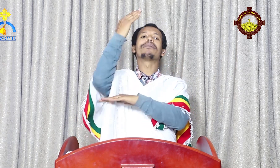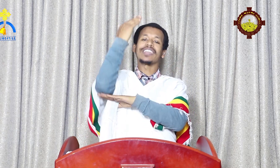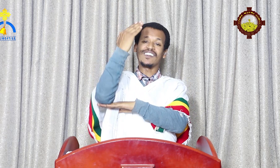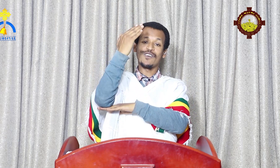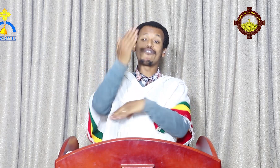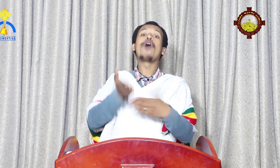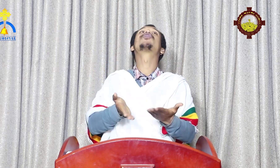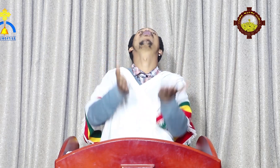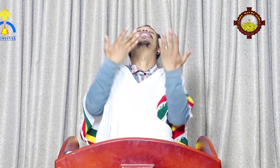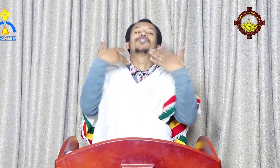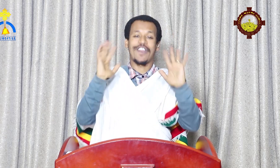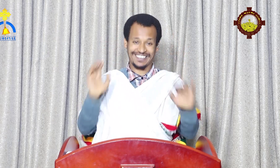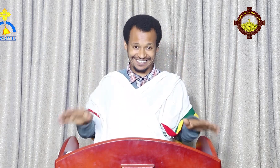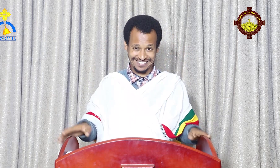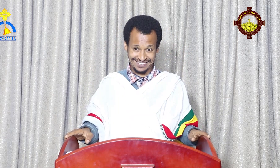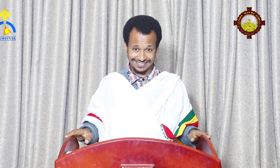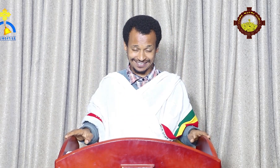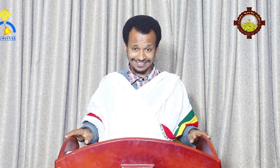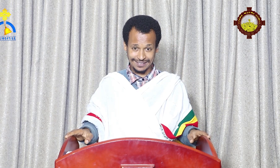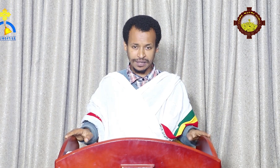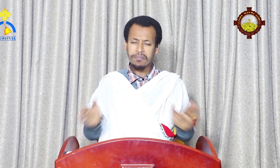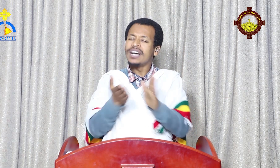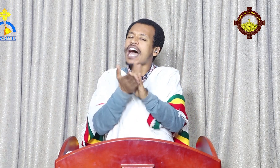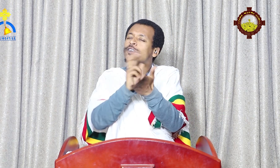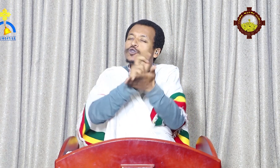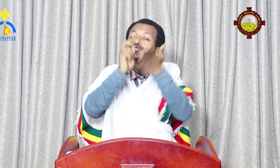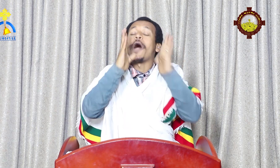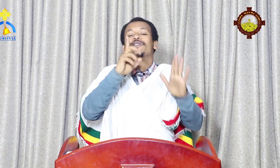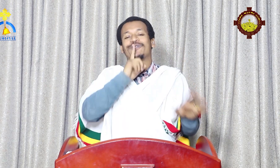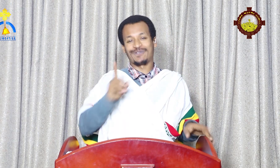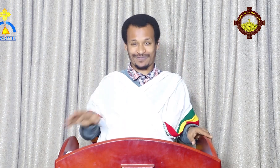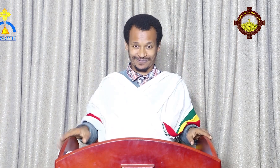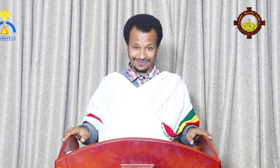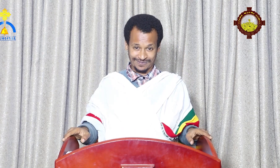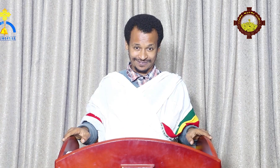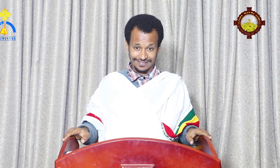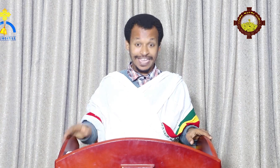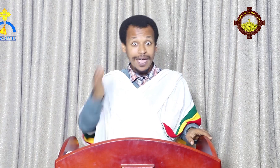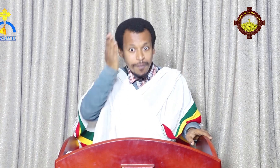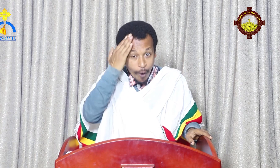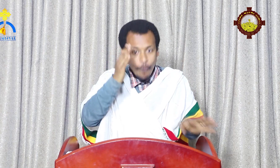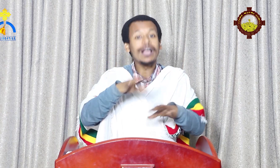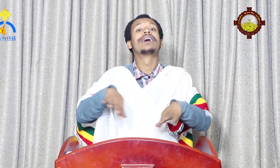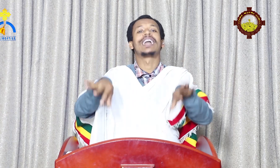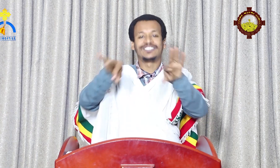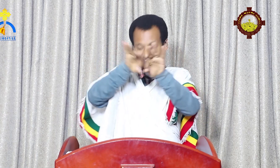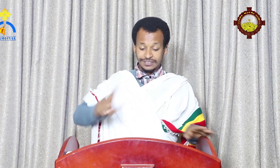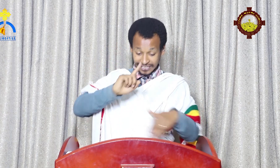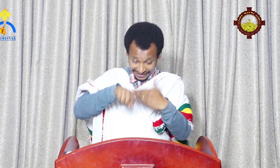እግዚአብሔር ፈቅዶላቸዋል። መጽሐፍ ቅዱሳዊ ነው። ይህ ማወቅ ያስፈልጋል።